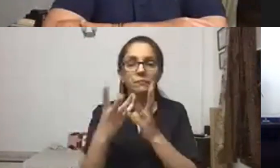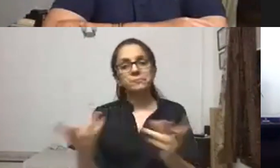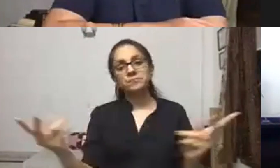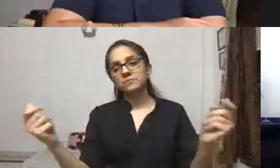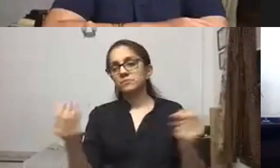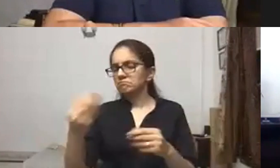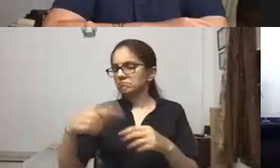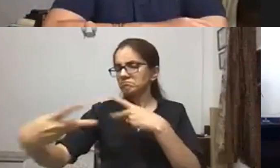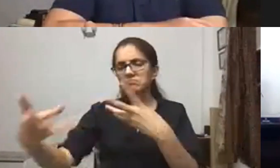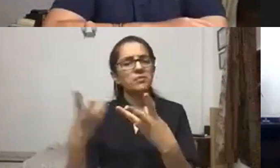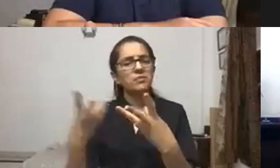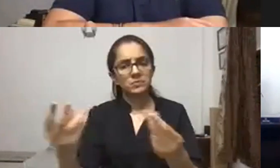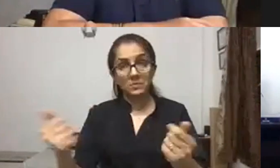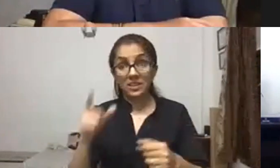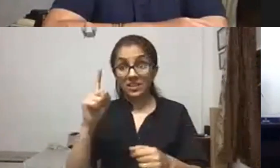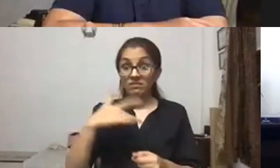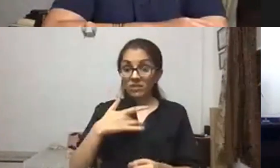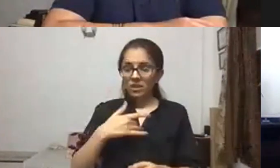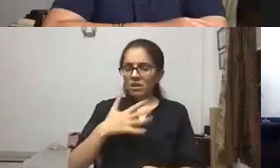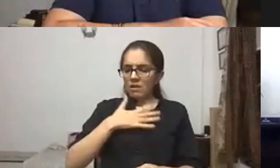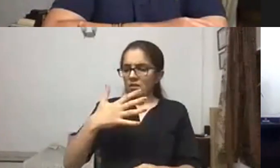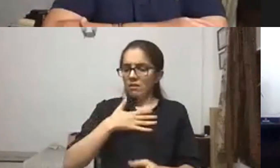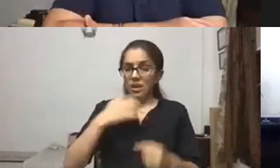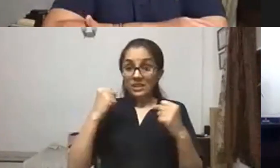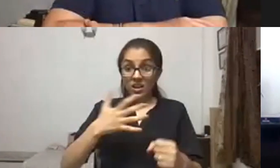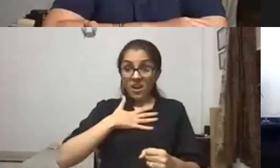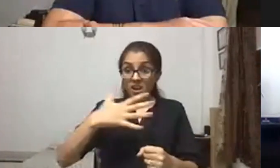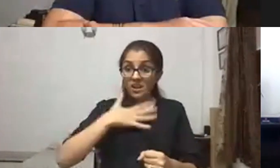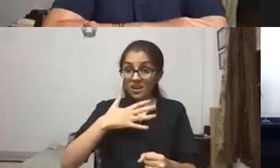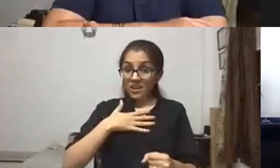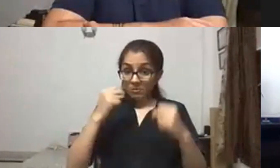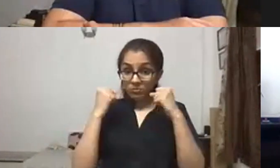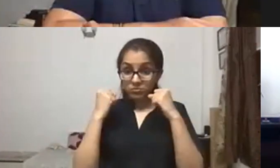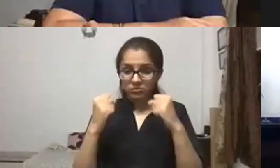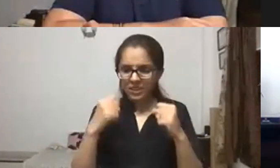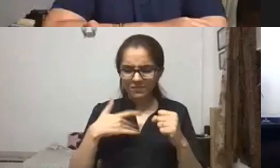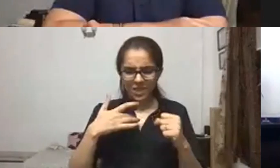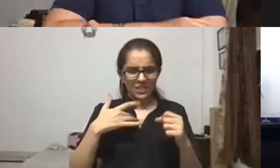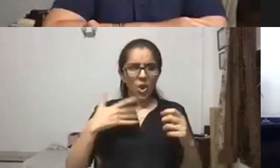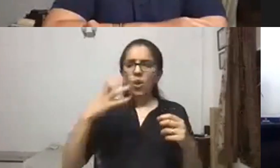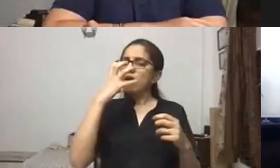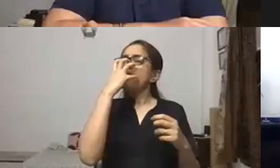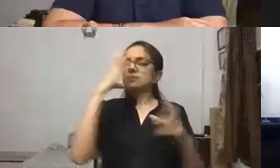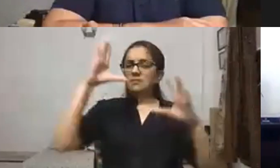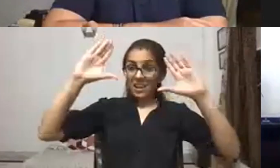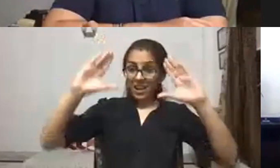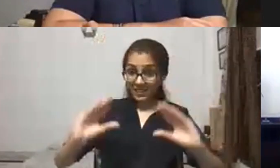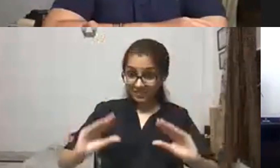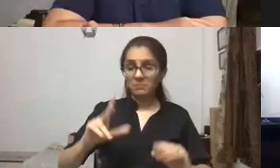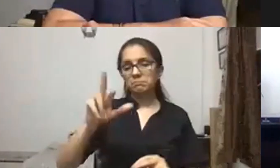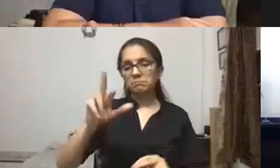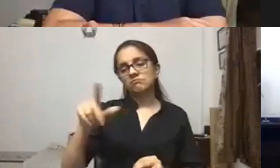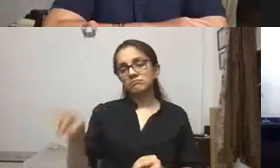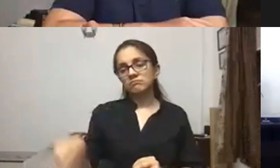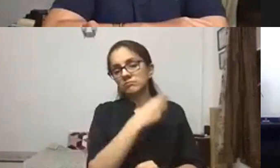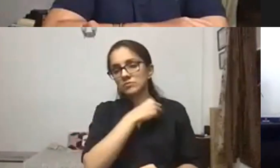some days. But if you're having breathing difficulties, अगर आपके ऑक्सीजन लेवल कम हो रहा है, then get